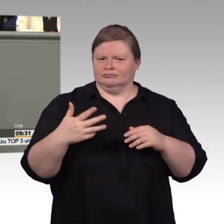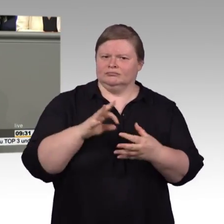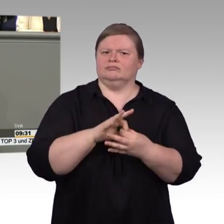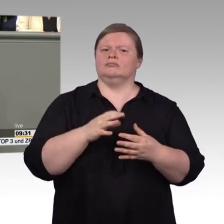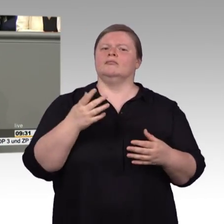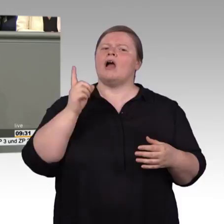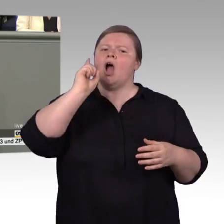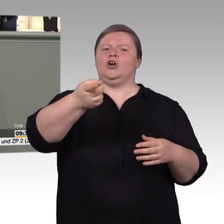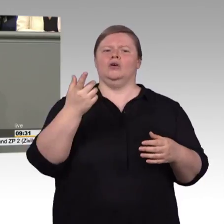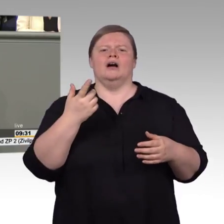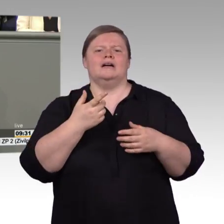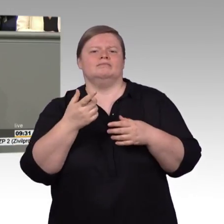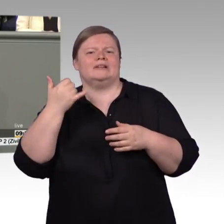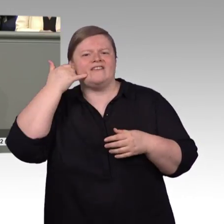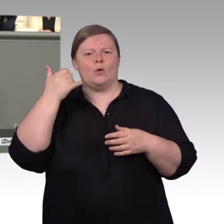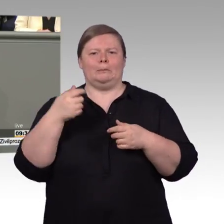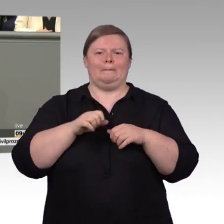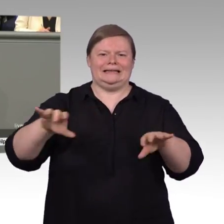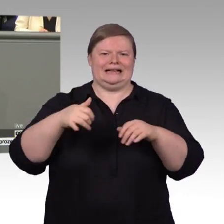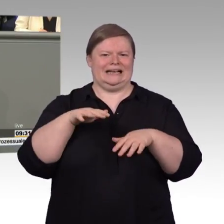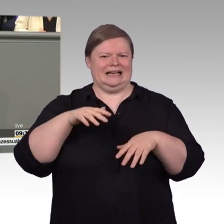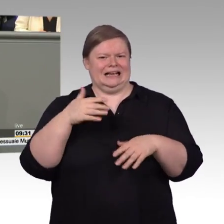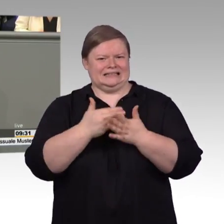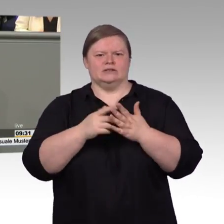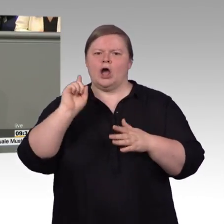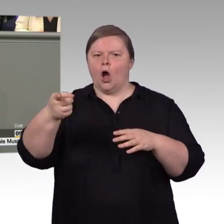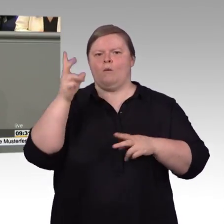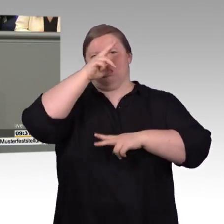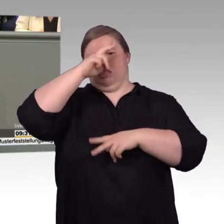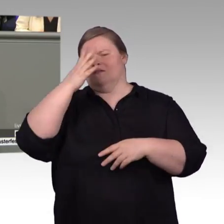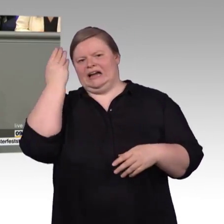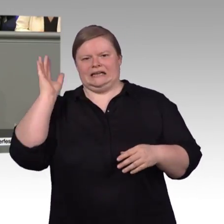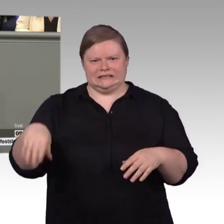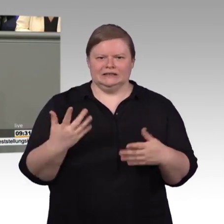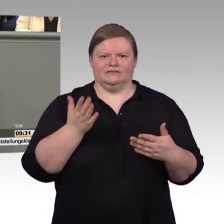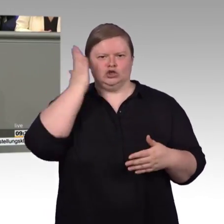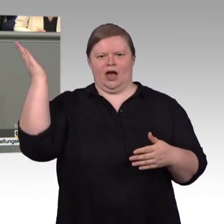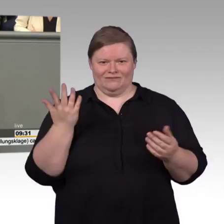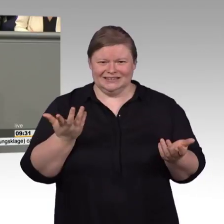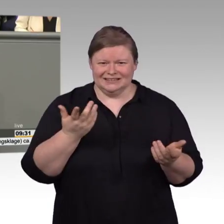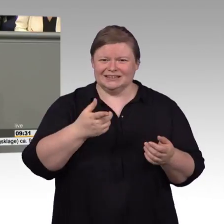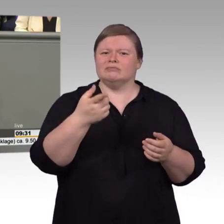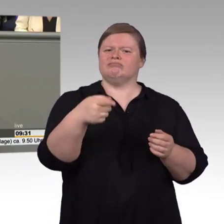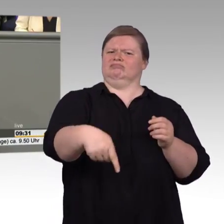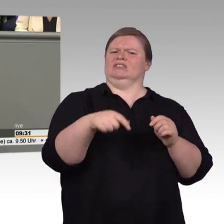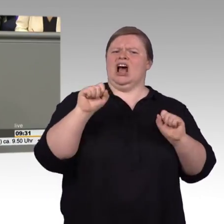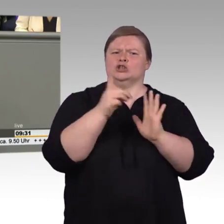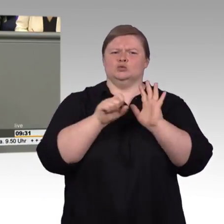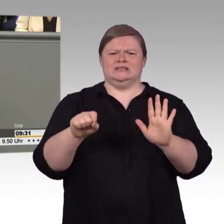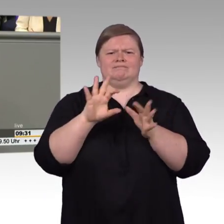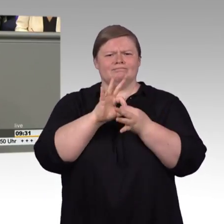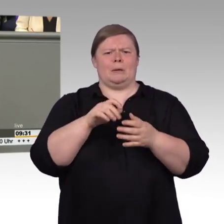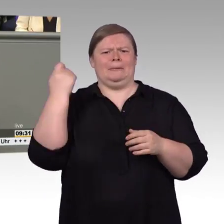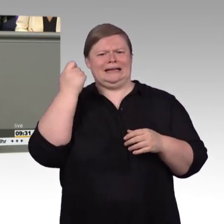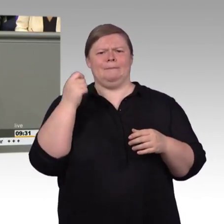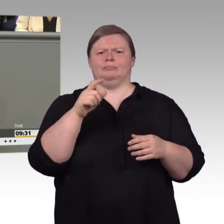ein Unternehmen nur dann einen betrieblichen Datenschutzbeauftragten haben müssen, wenn eine Datenverarbeitung ein besonderes Risiko